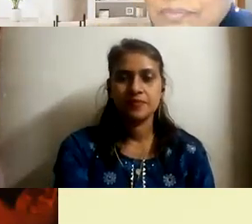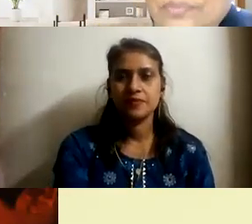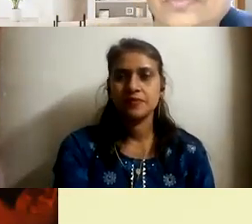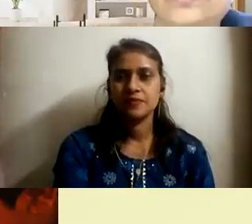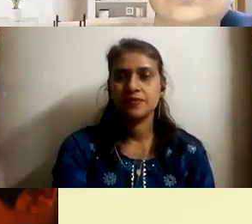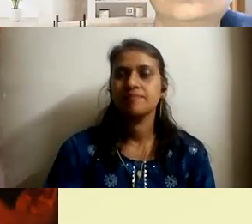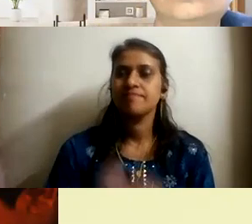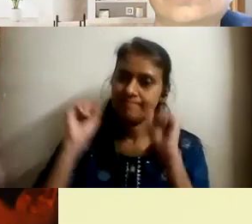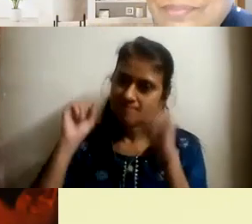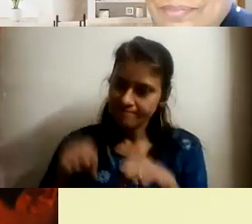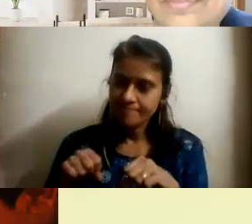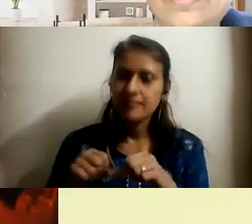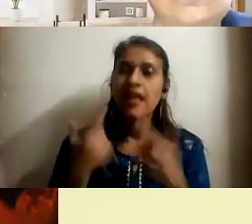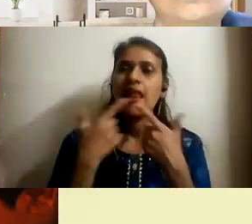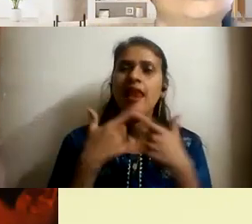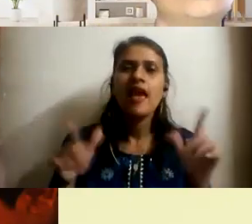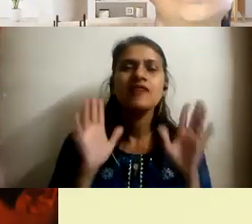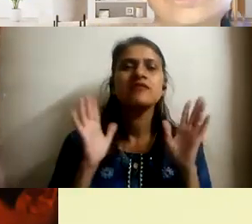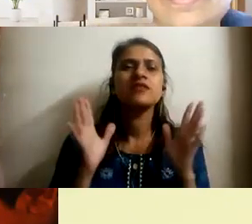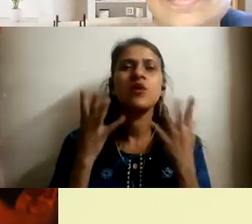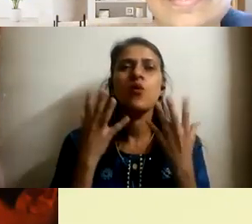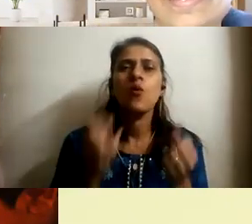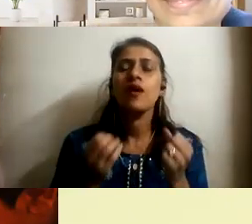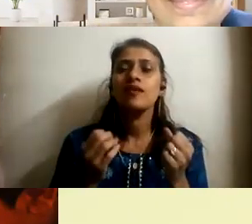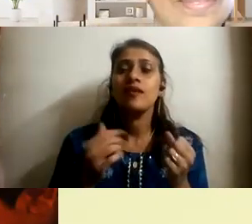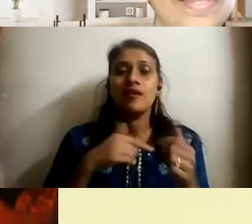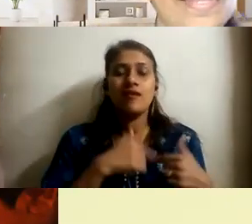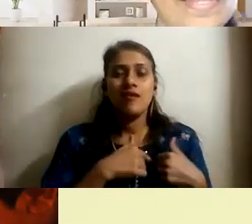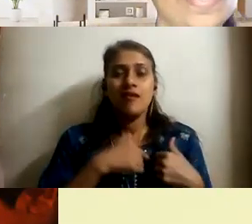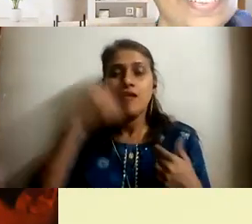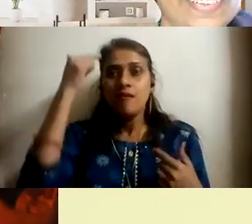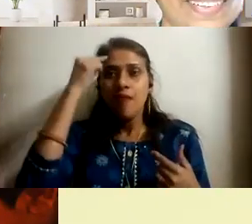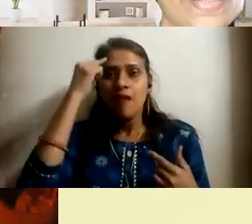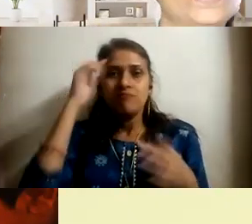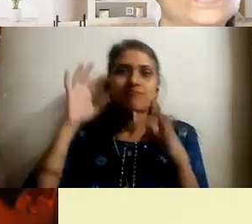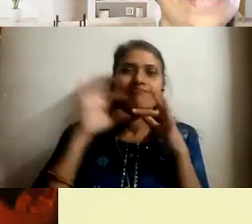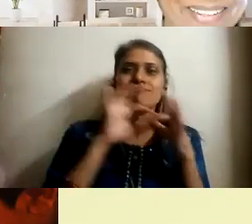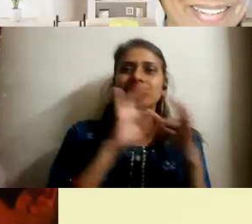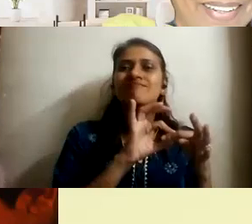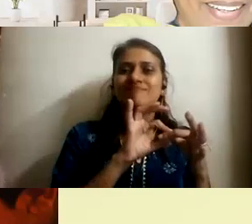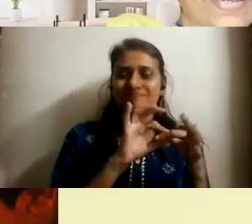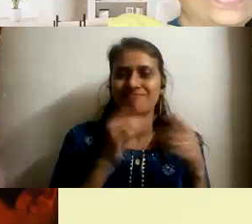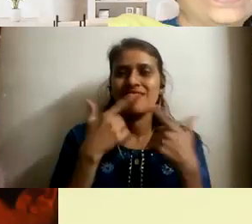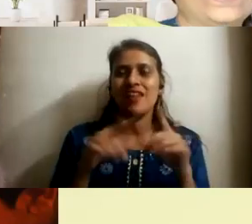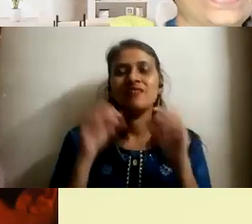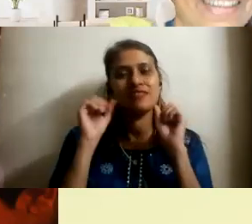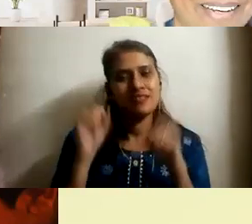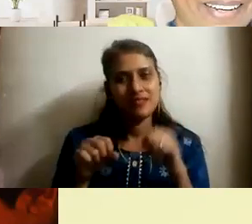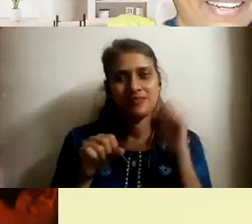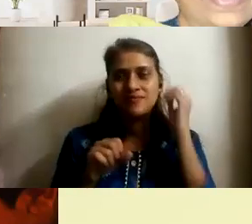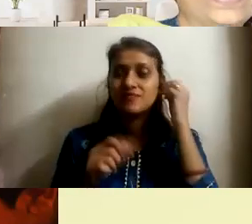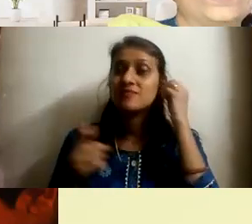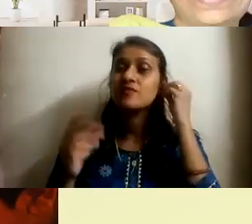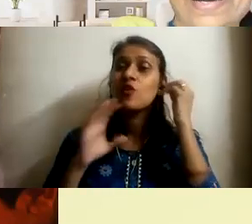बिल्कुल मैम, और भाषा ऐसी होनी चाहिए जो आत्मा के साथ जुड़ी हो, और भाषा जो है वो